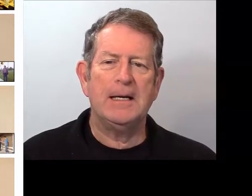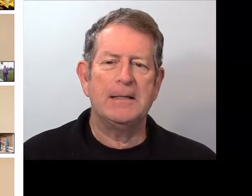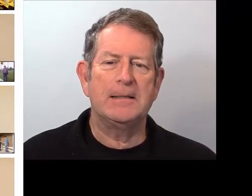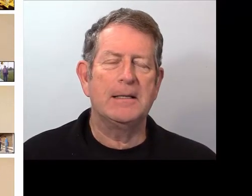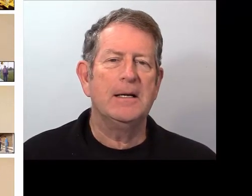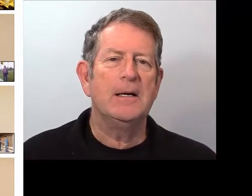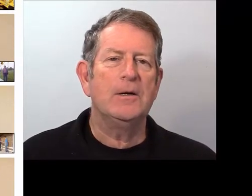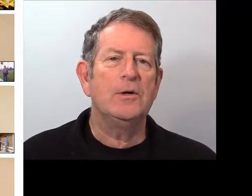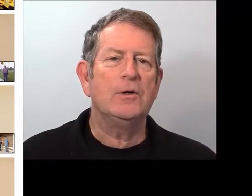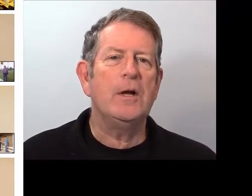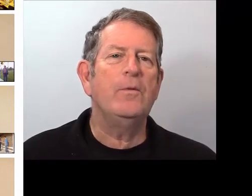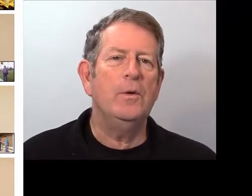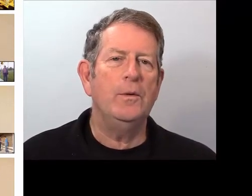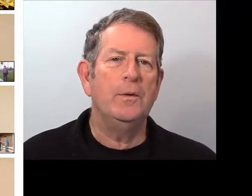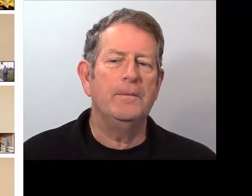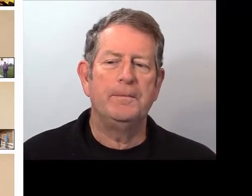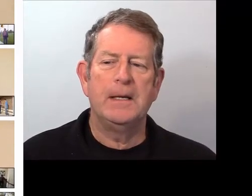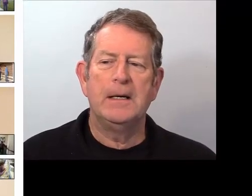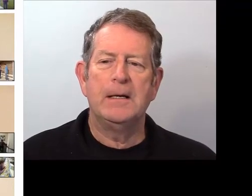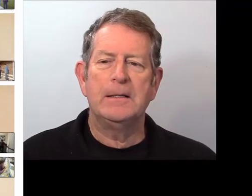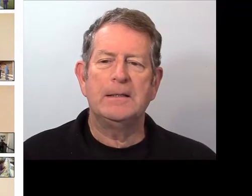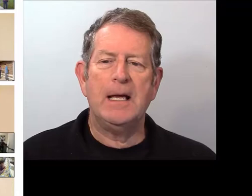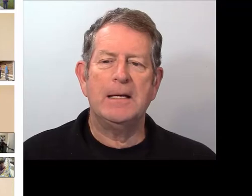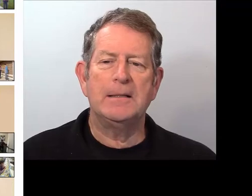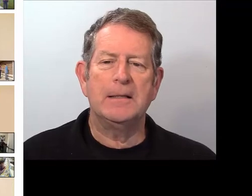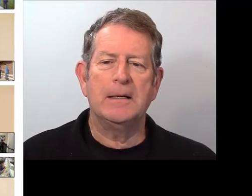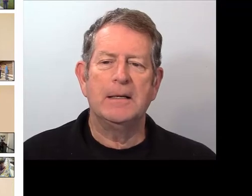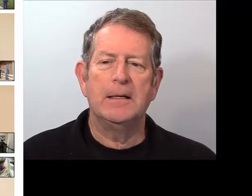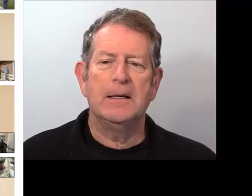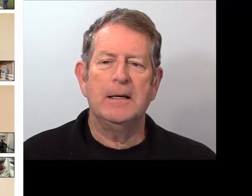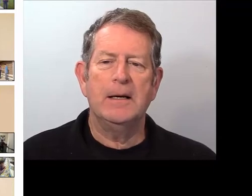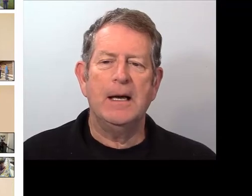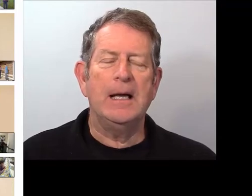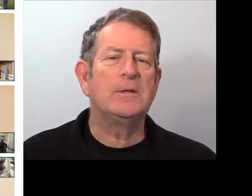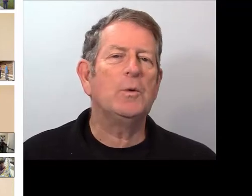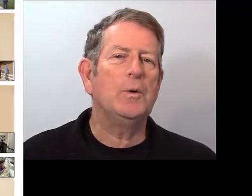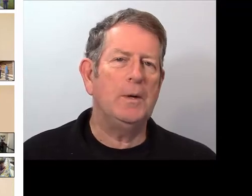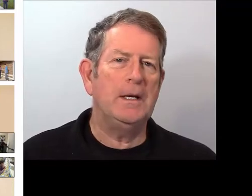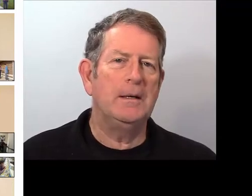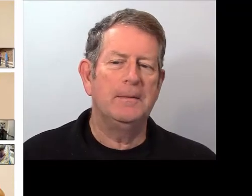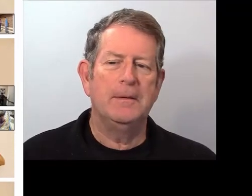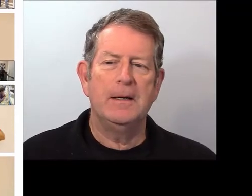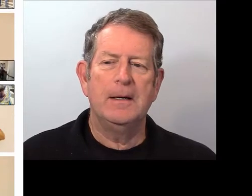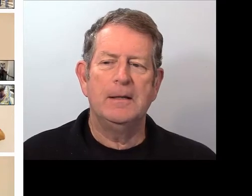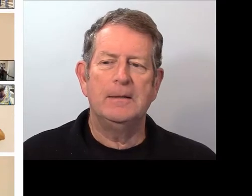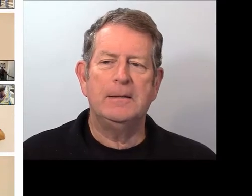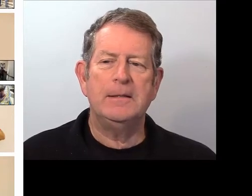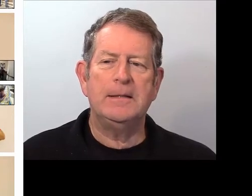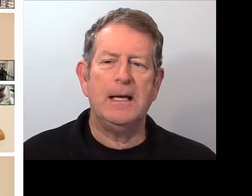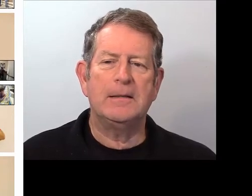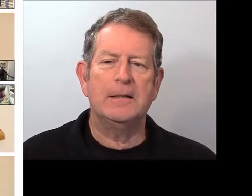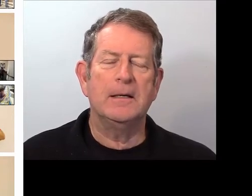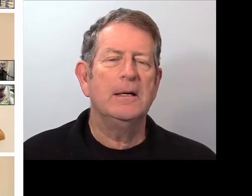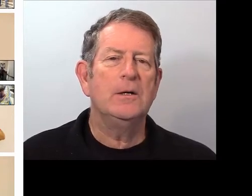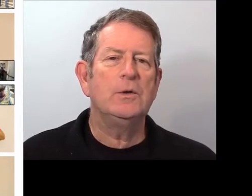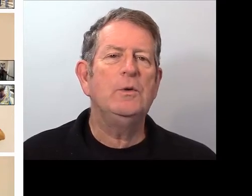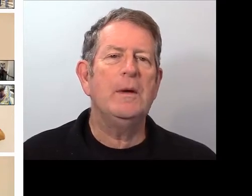j'ai voulu 16 elles ont donné 17 tu es